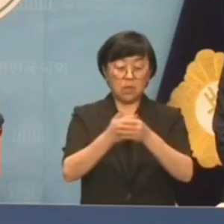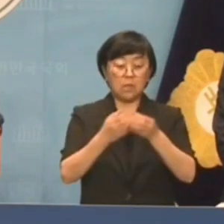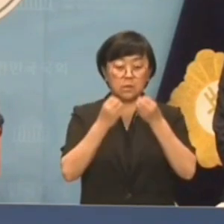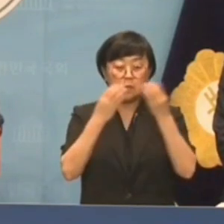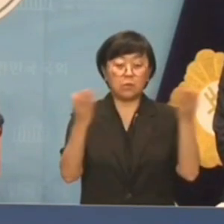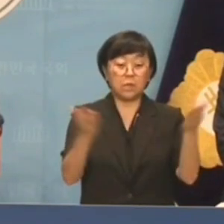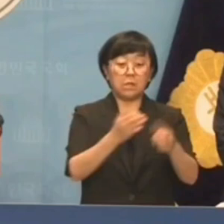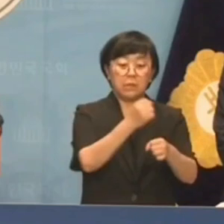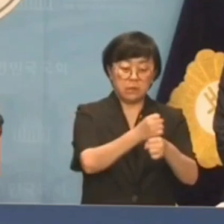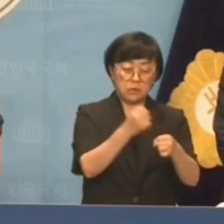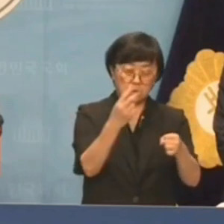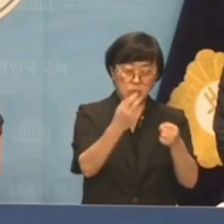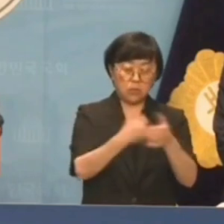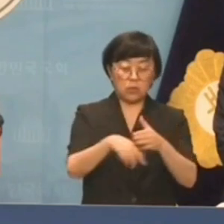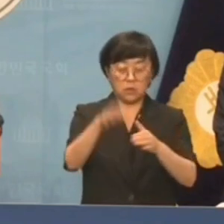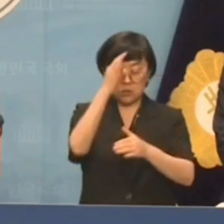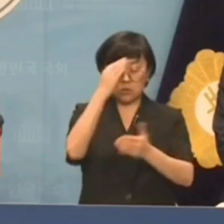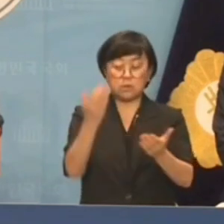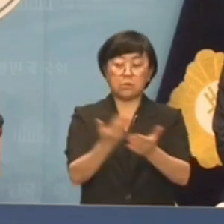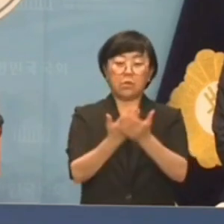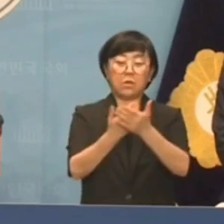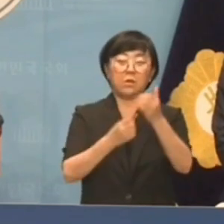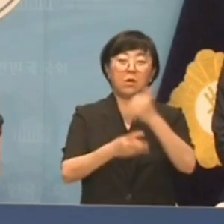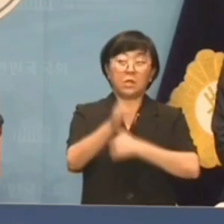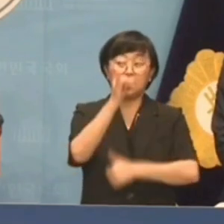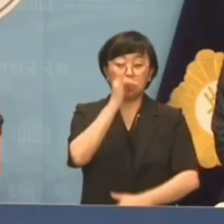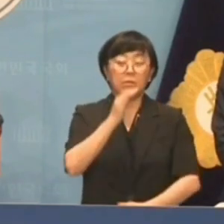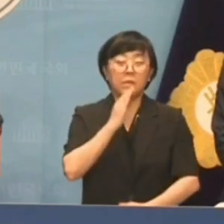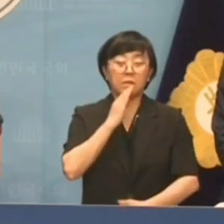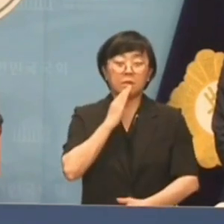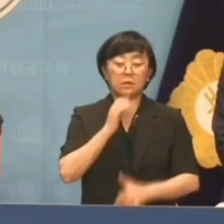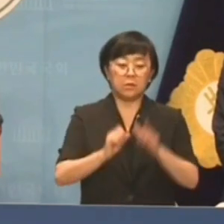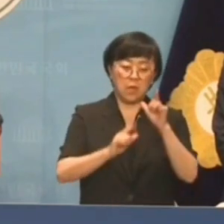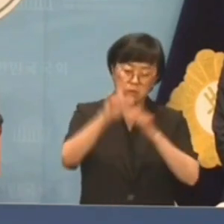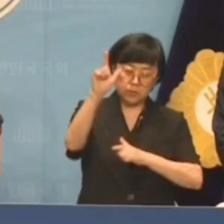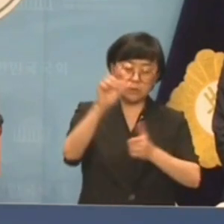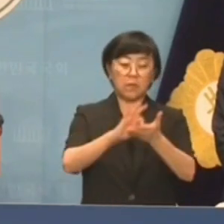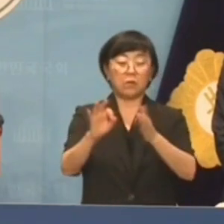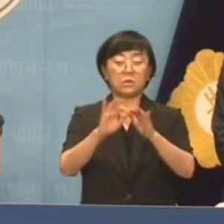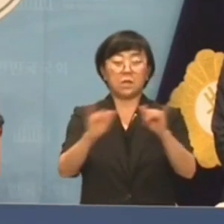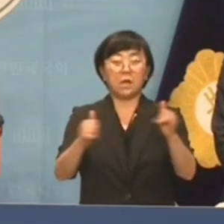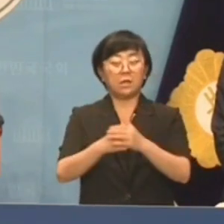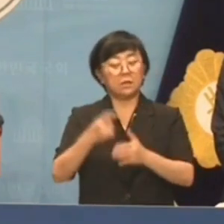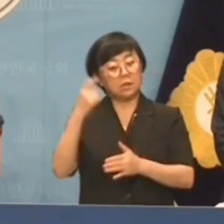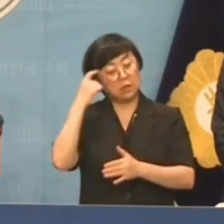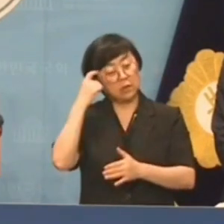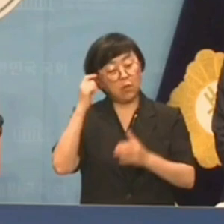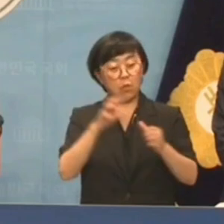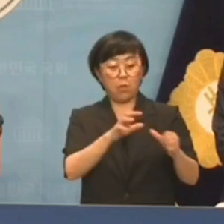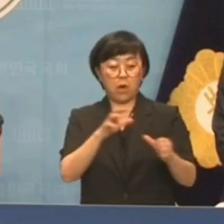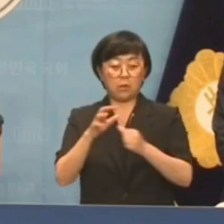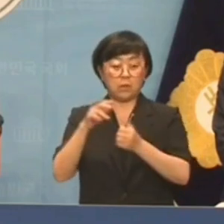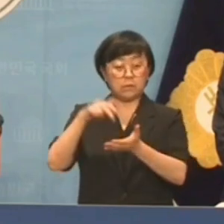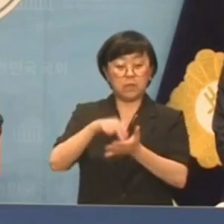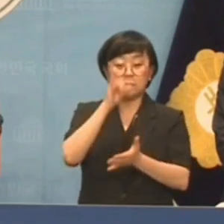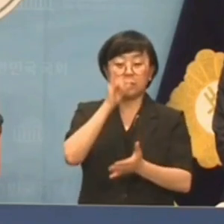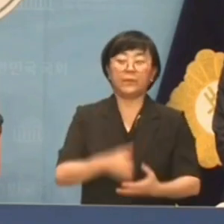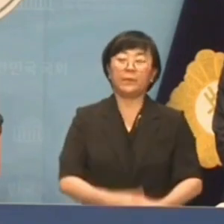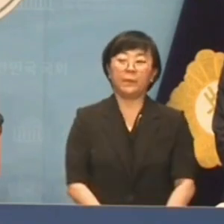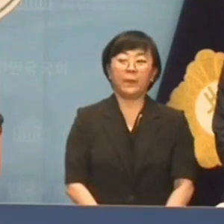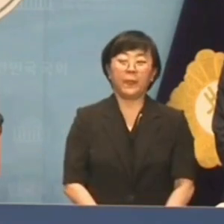새로운 일들이 만들어지고 기술 진보 등의 영향도 있지만 주로 사용자가 의도적으로 활용한 측면이 매우